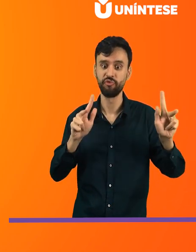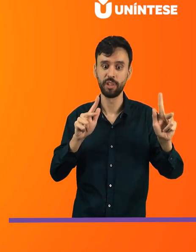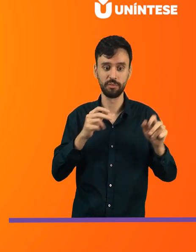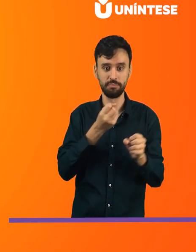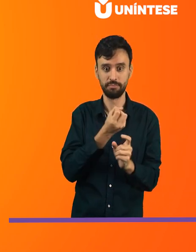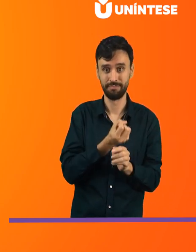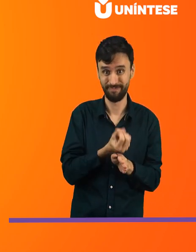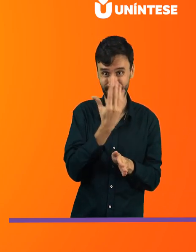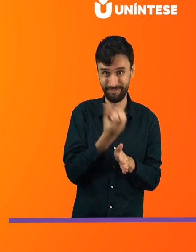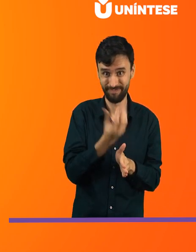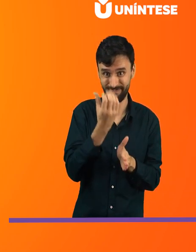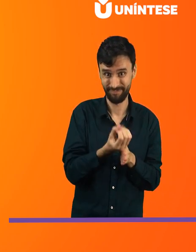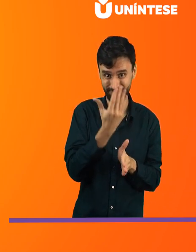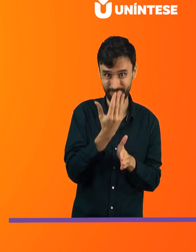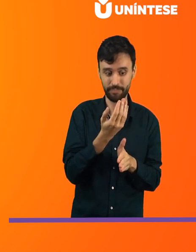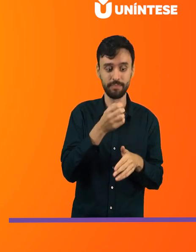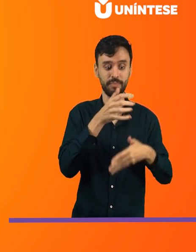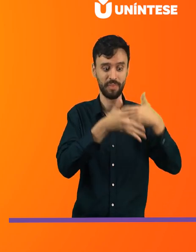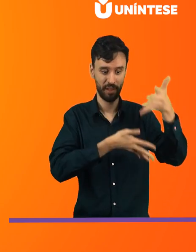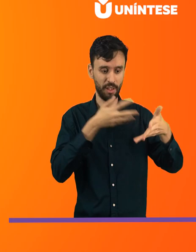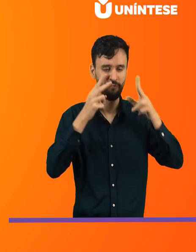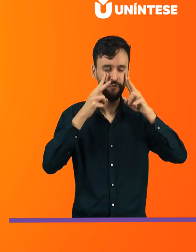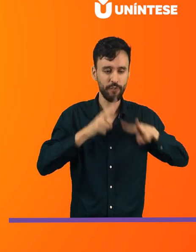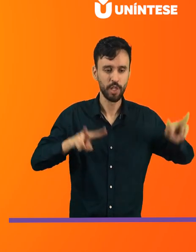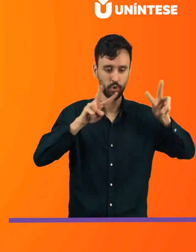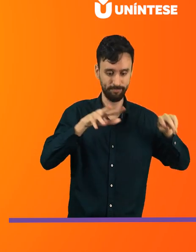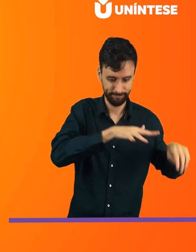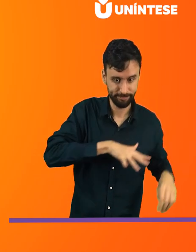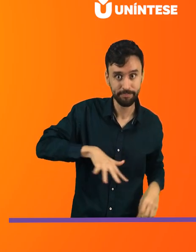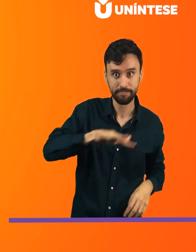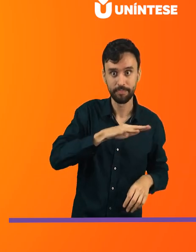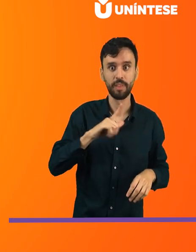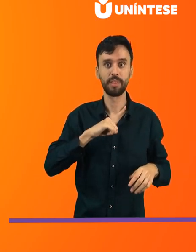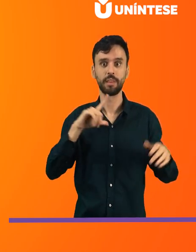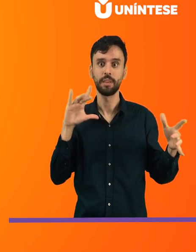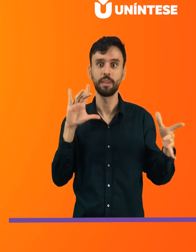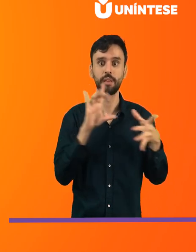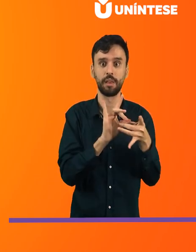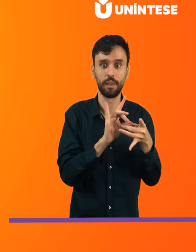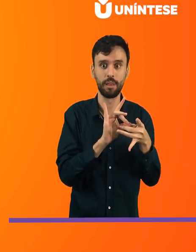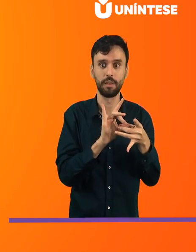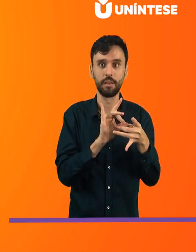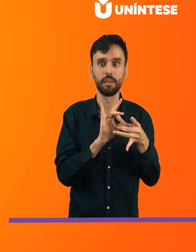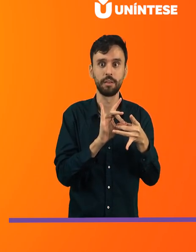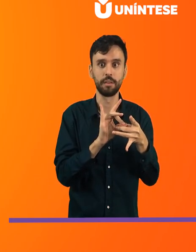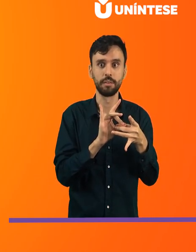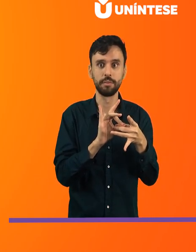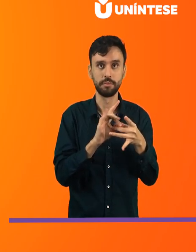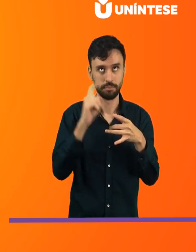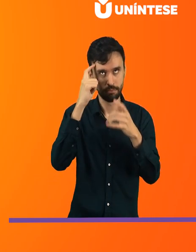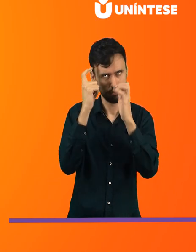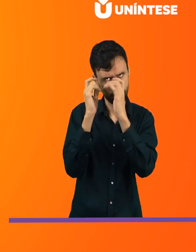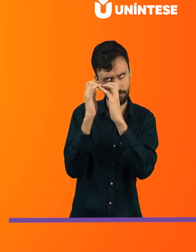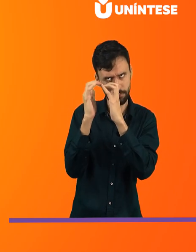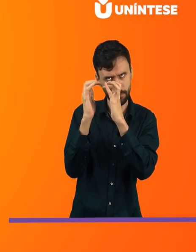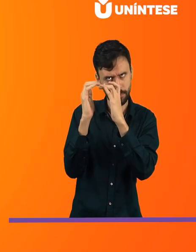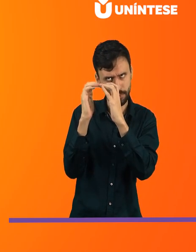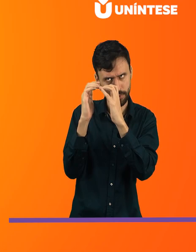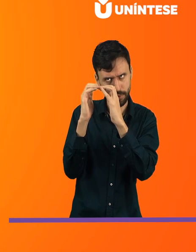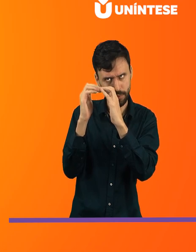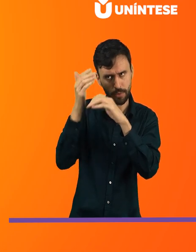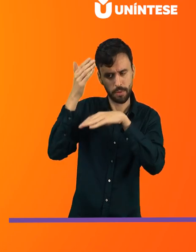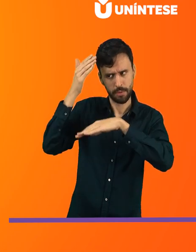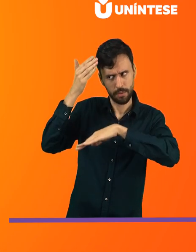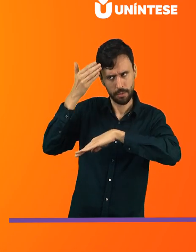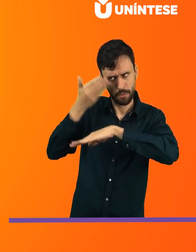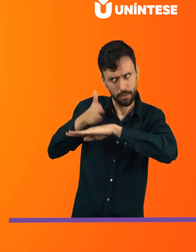modalidade do idioma. Como a língua de sinais é visoespacial, nós temos ainda que treinar o nosso cérebro